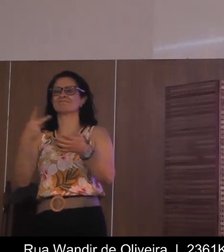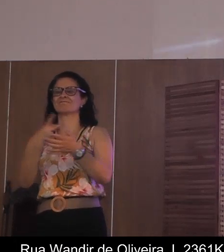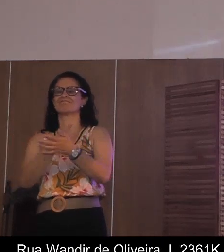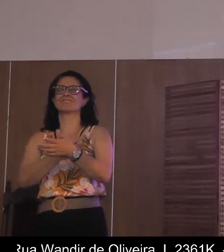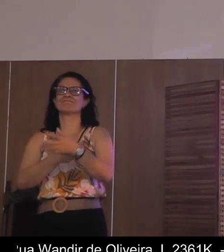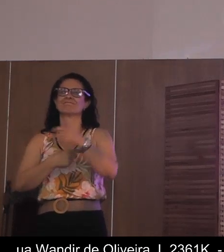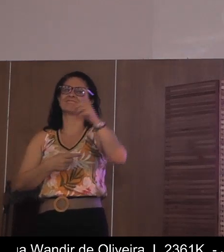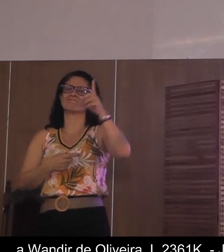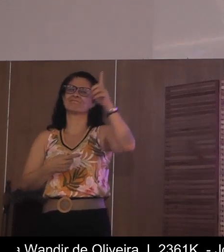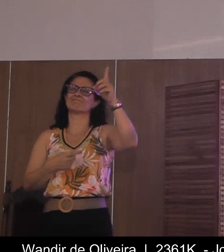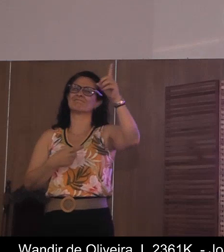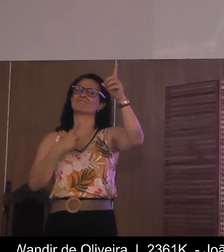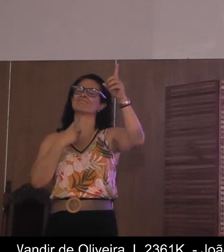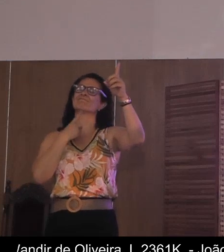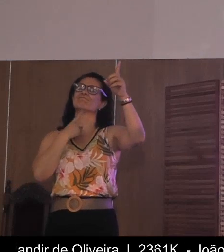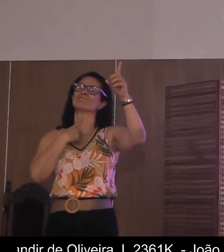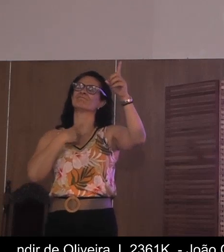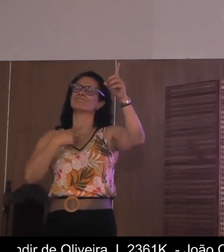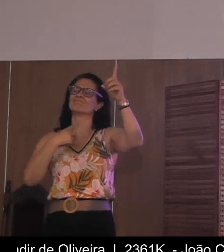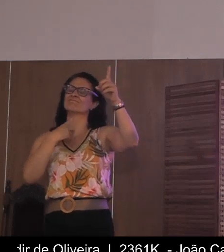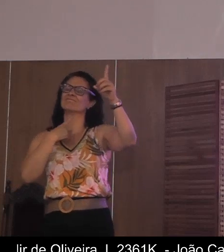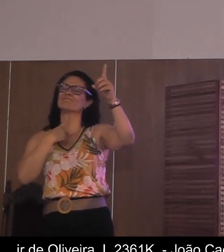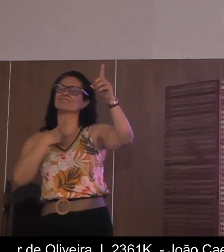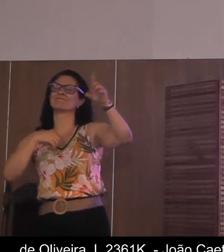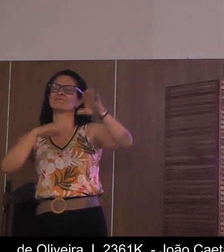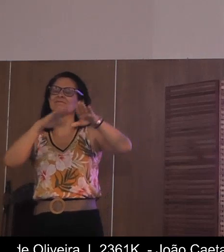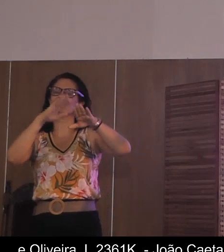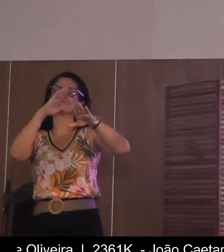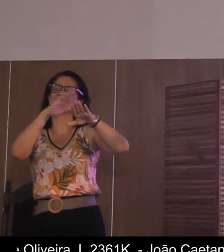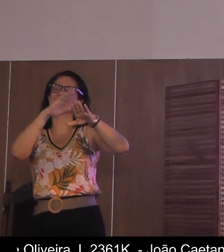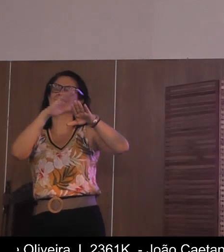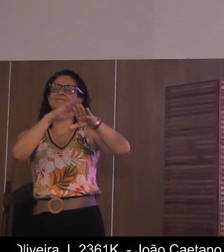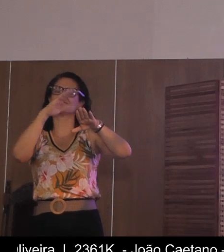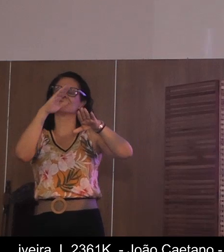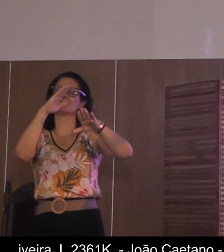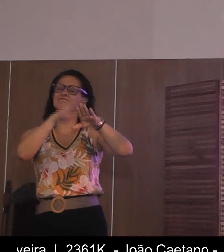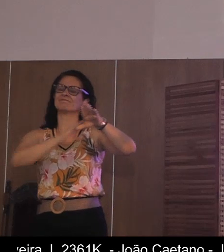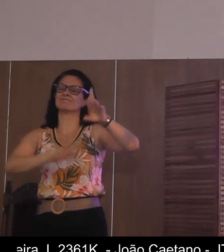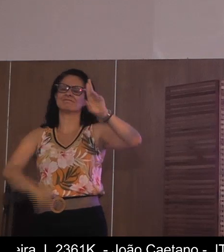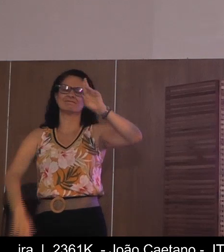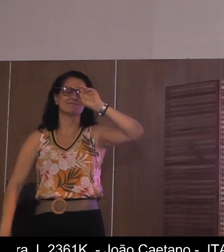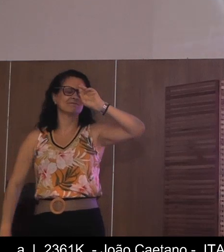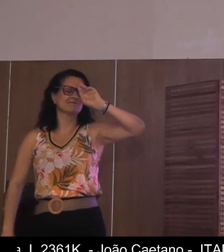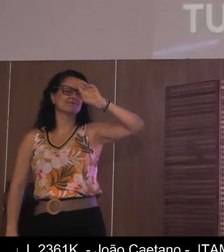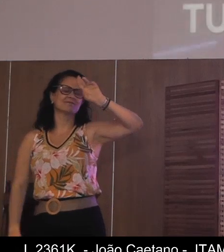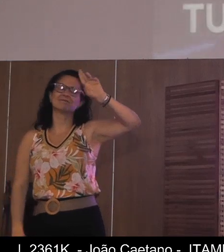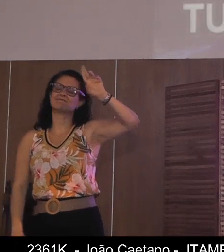sem a Tua vontade. É verdade.